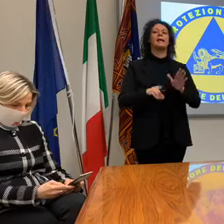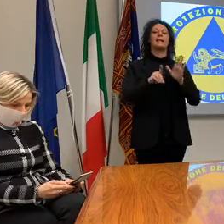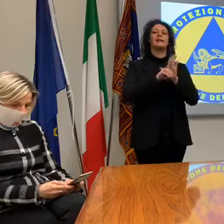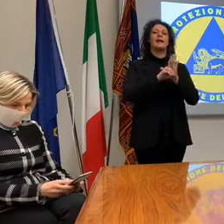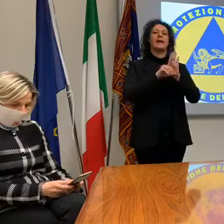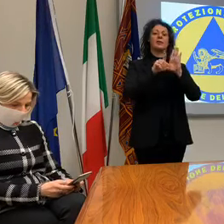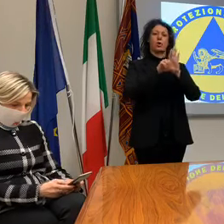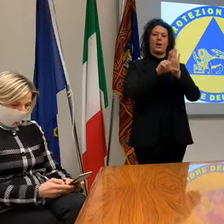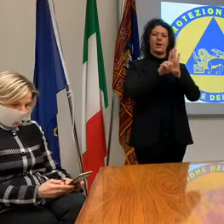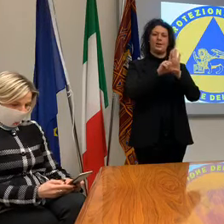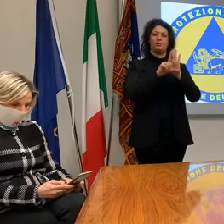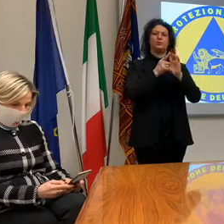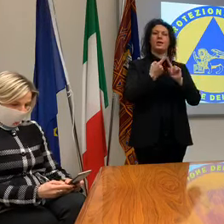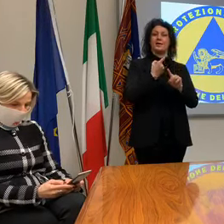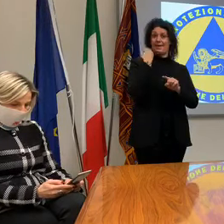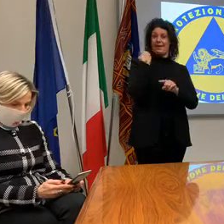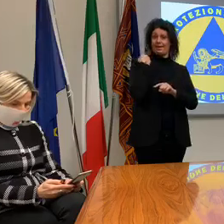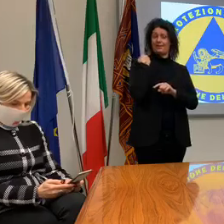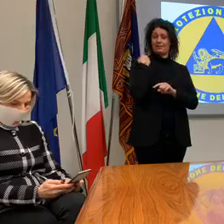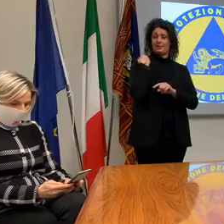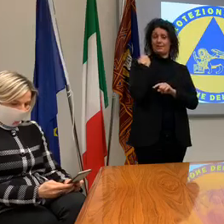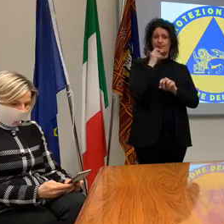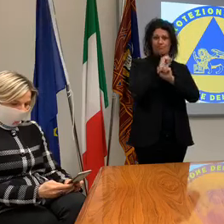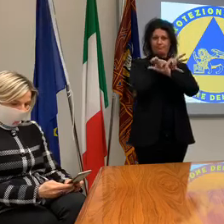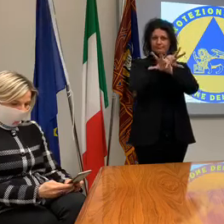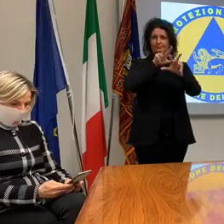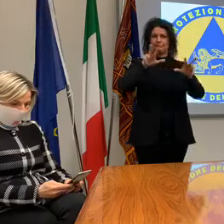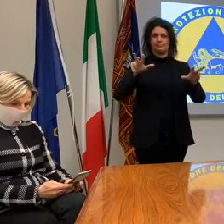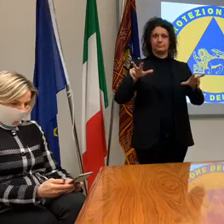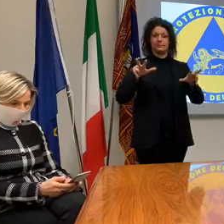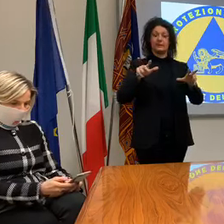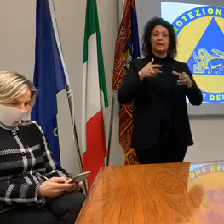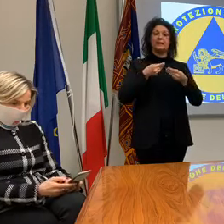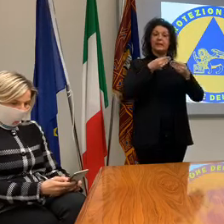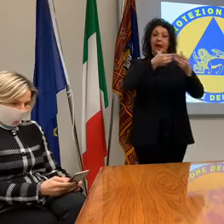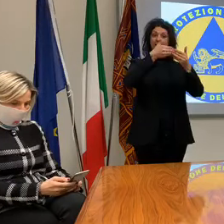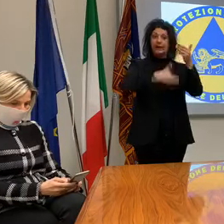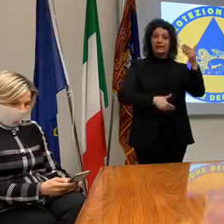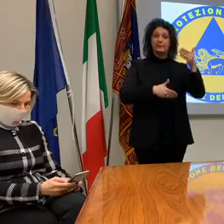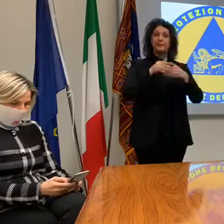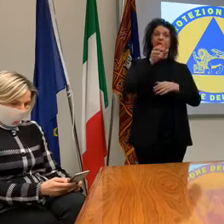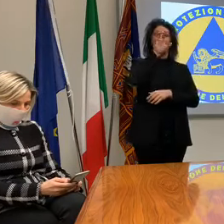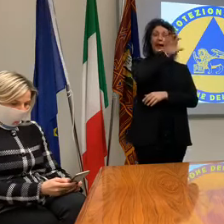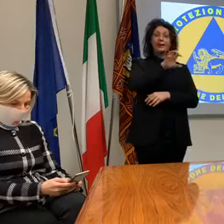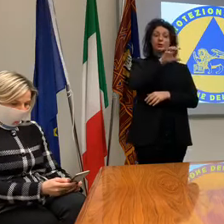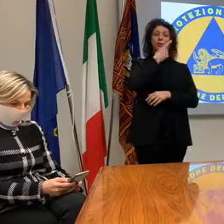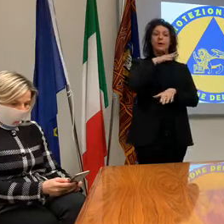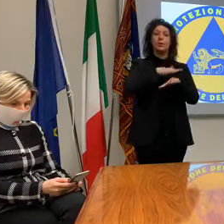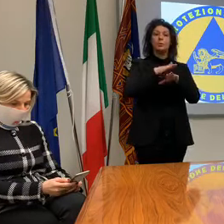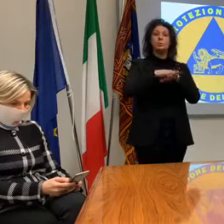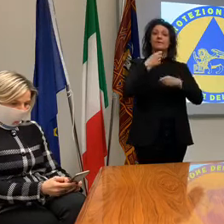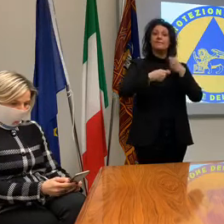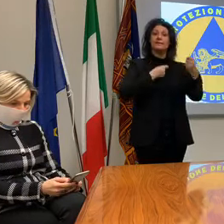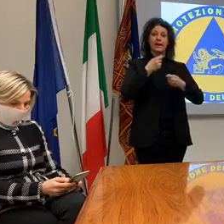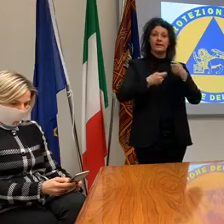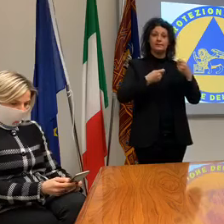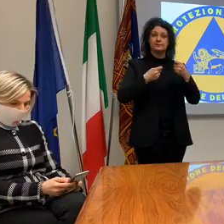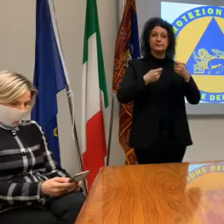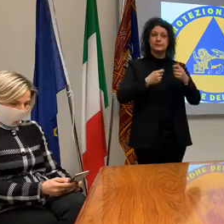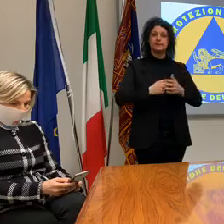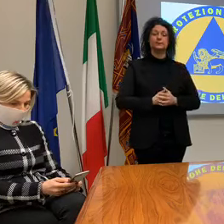annunciato ieri limiti le regioni nell'emanazione di ordinanze? Ma sostanzialmente no, perché anche